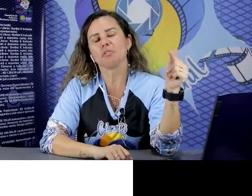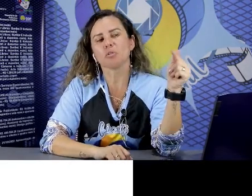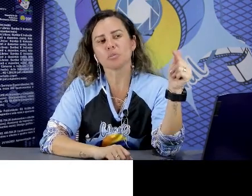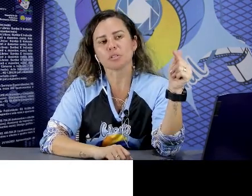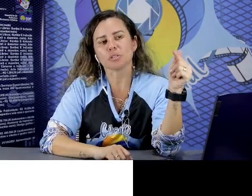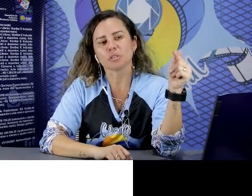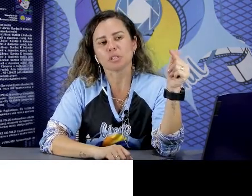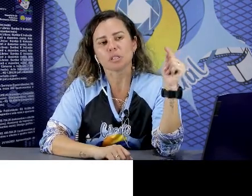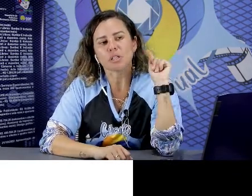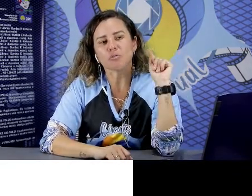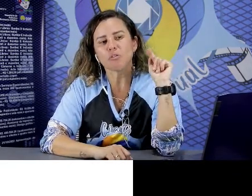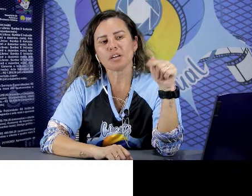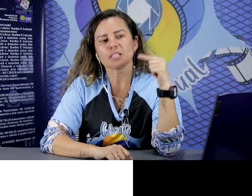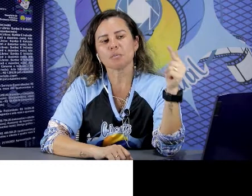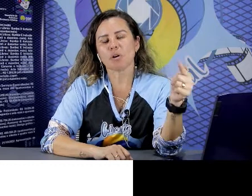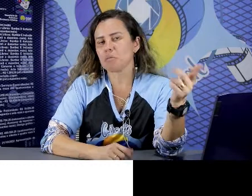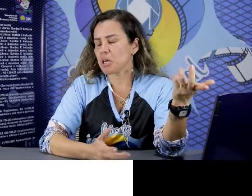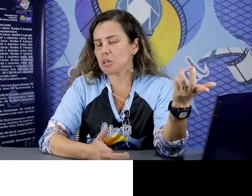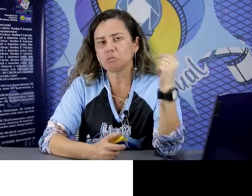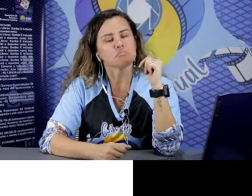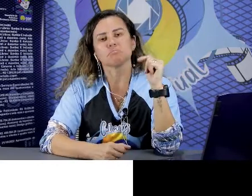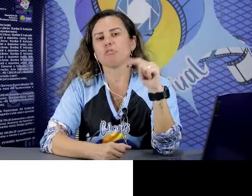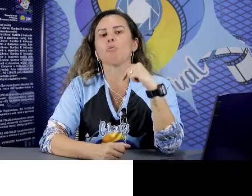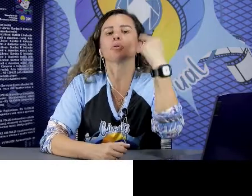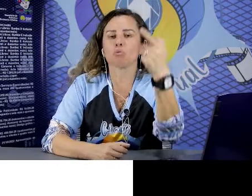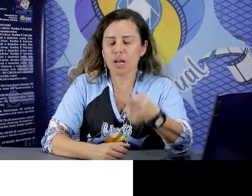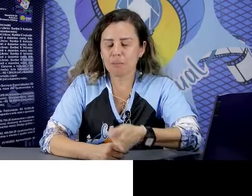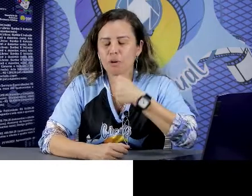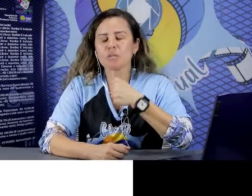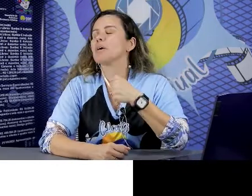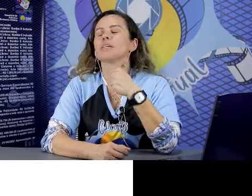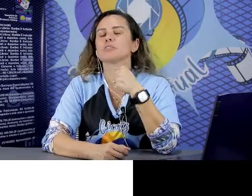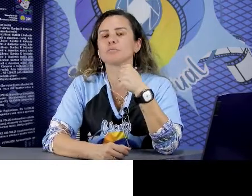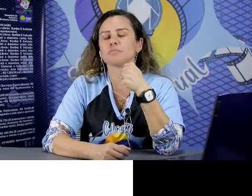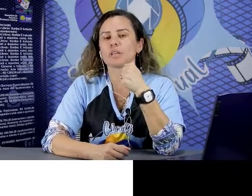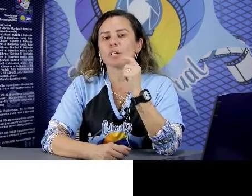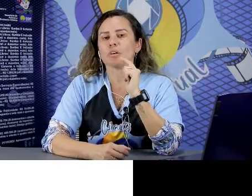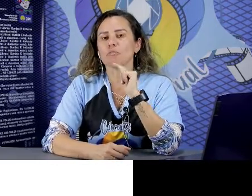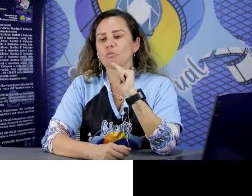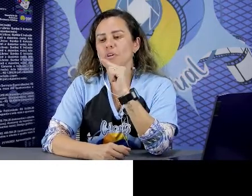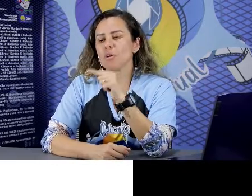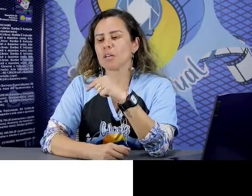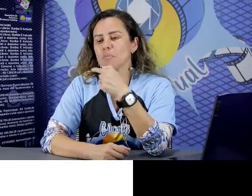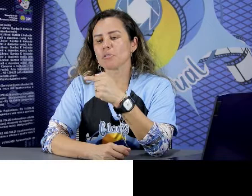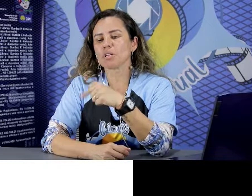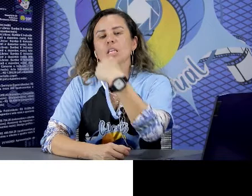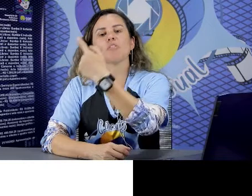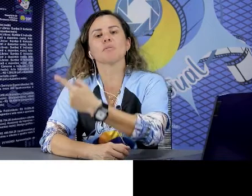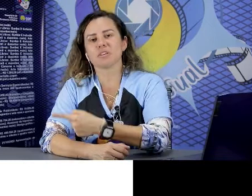fome, eu vou fazer meu alimento, vou procurar meu alimento, vou ver o alimento que não vai me fazer